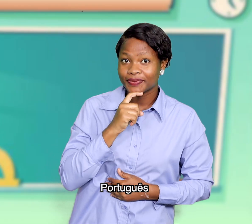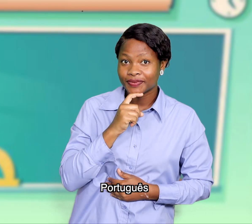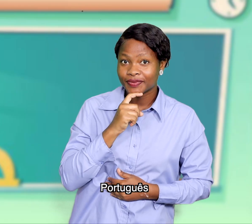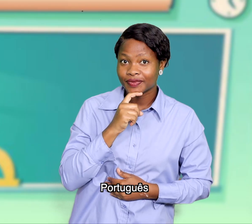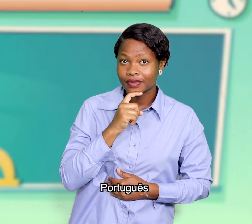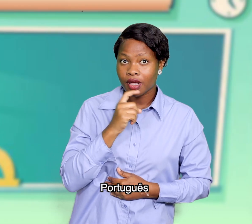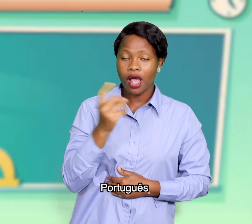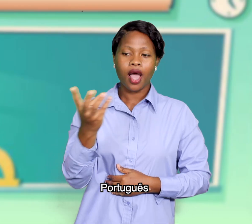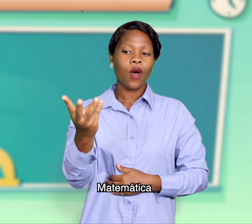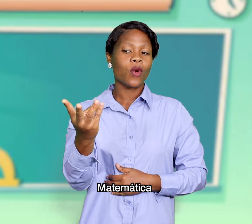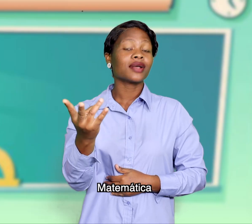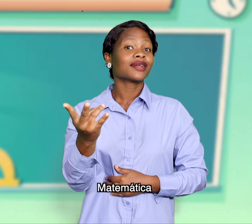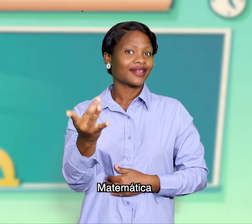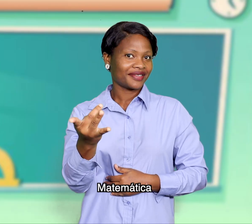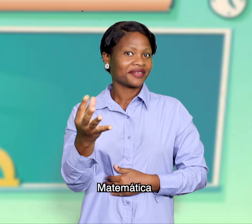Português,